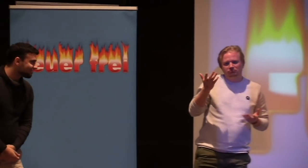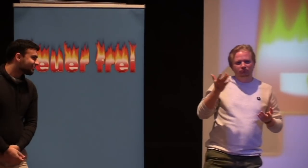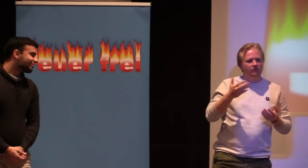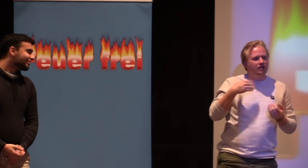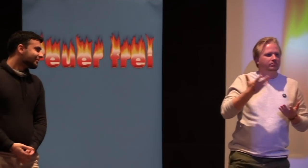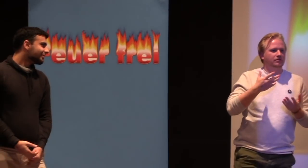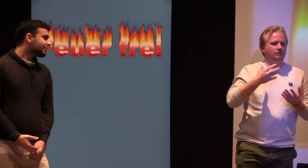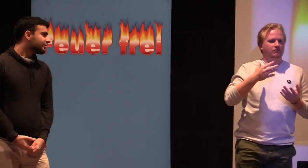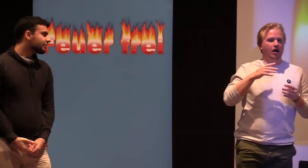reagieren?